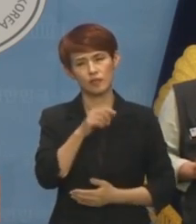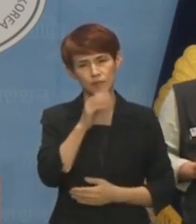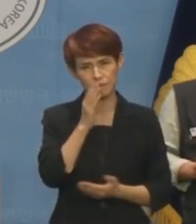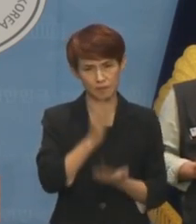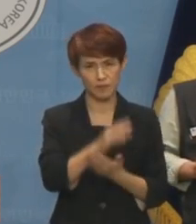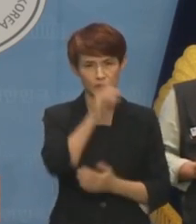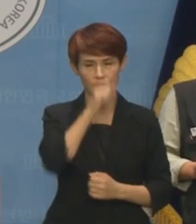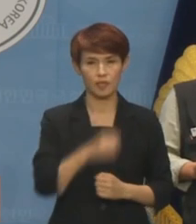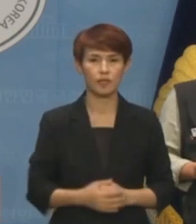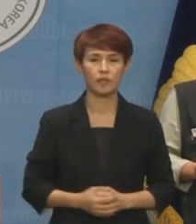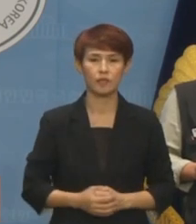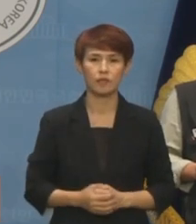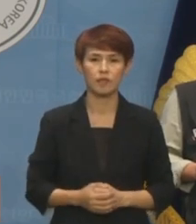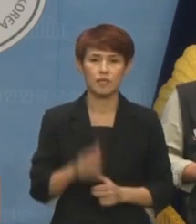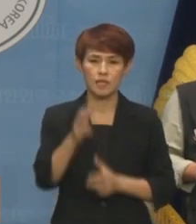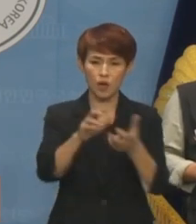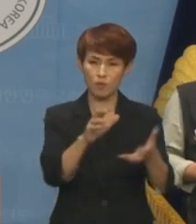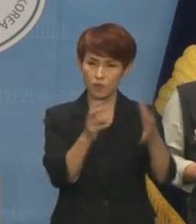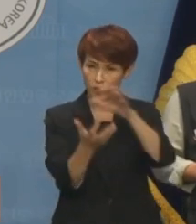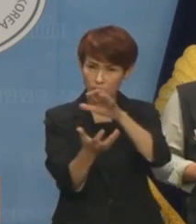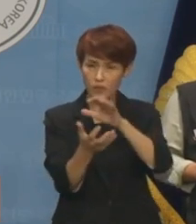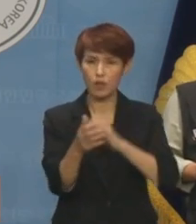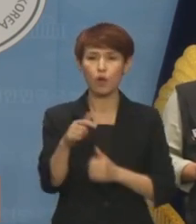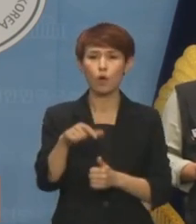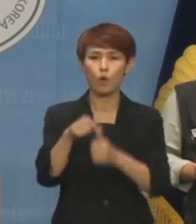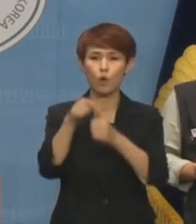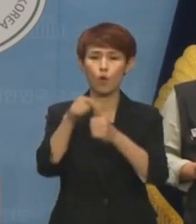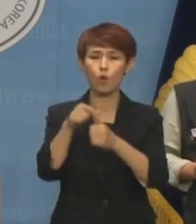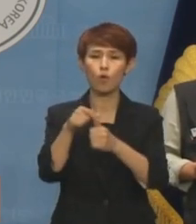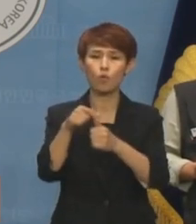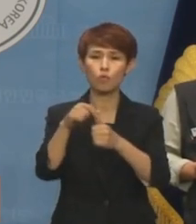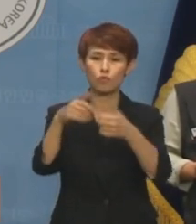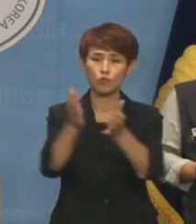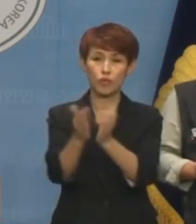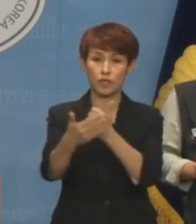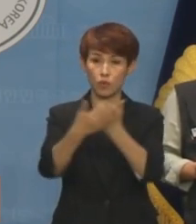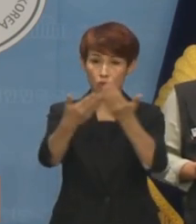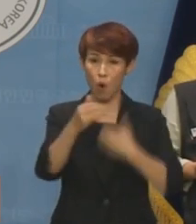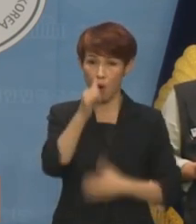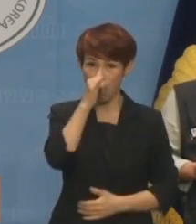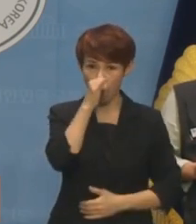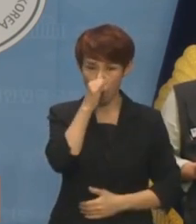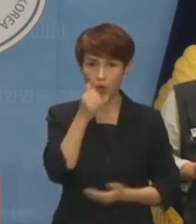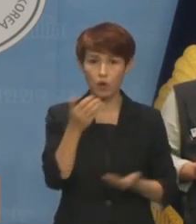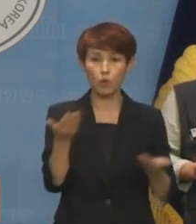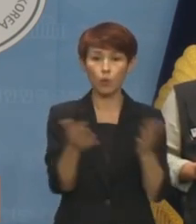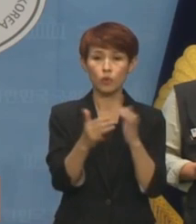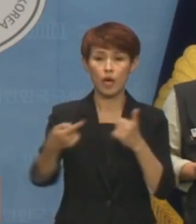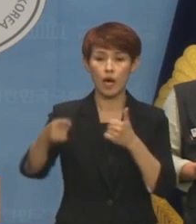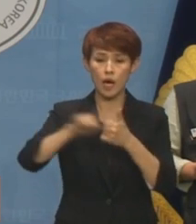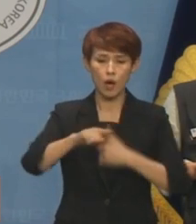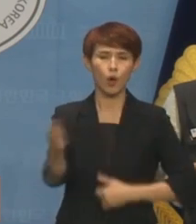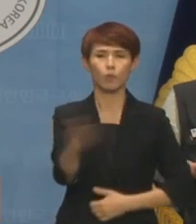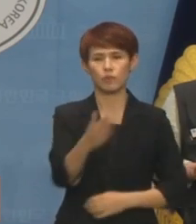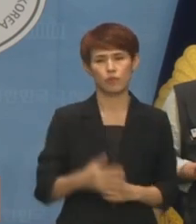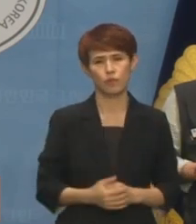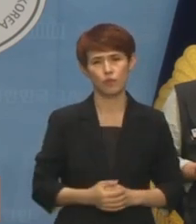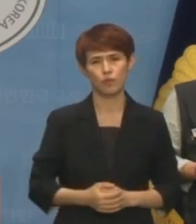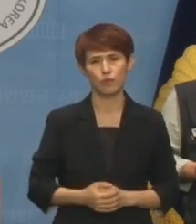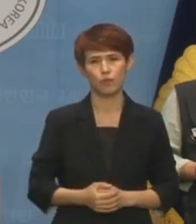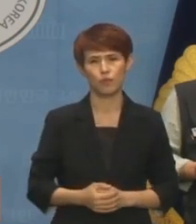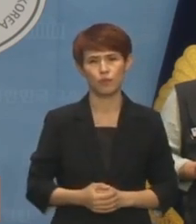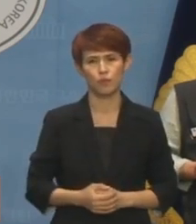산업전환 추진을 고용노동부가 지원하지만 거기에 빠지는 노동자는 빠진 그리고 바로 그